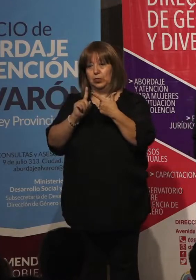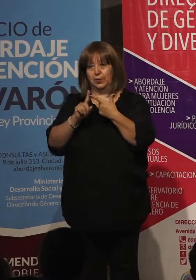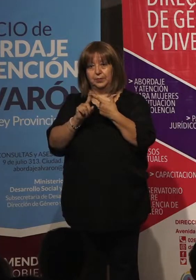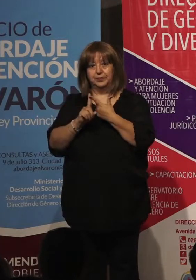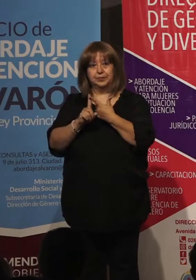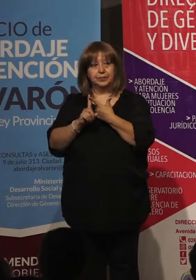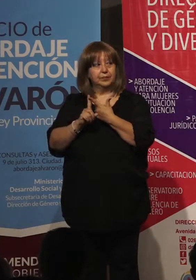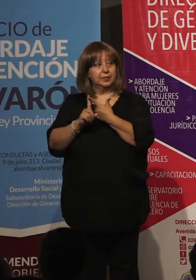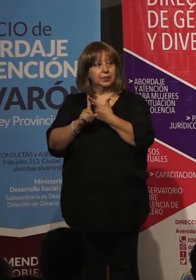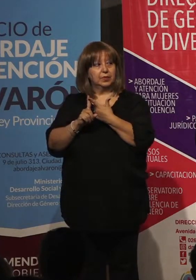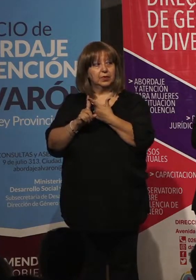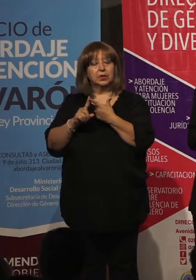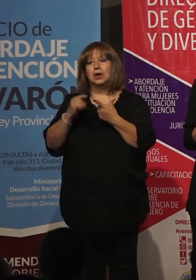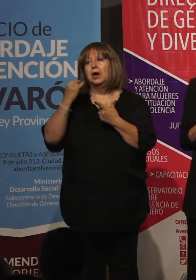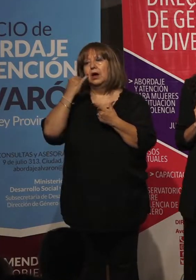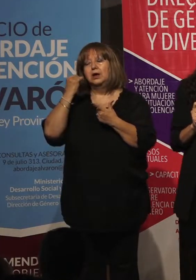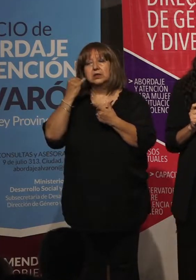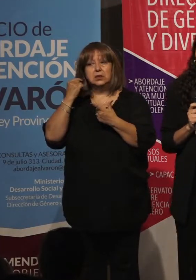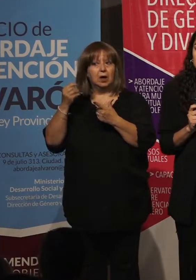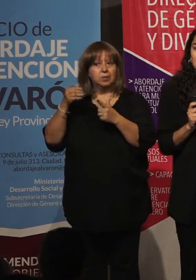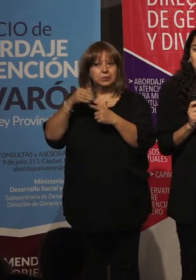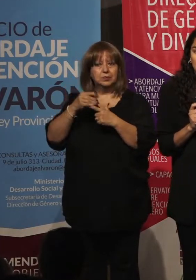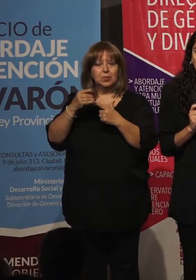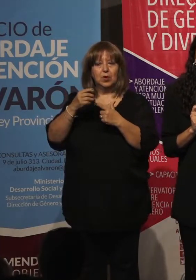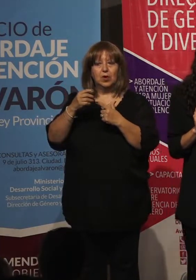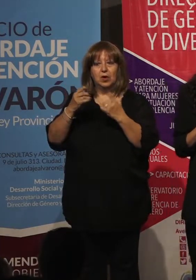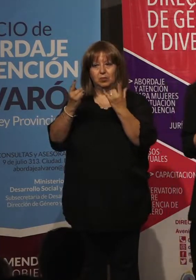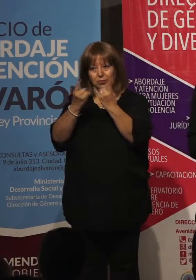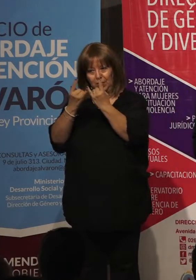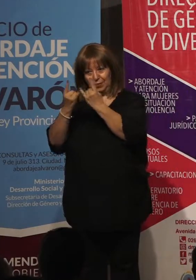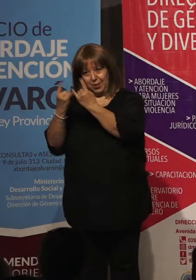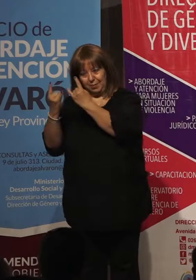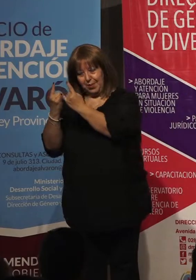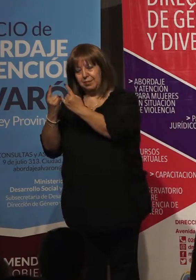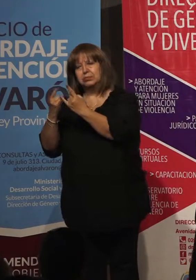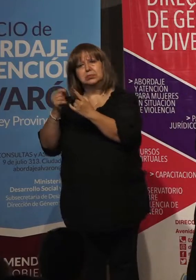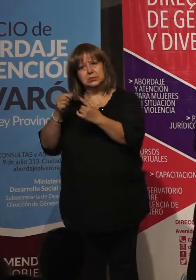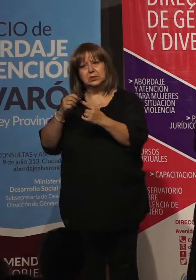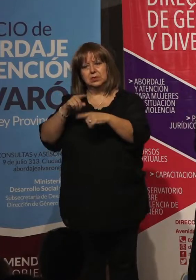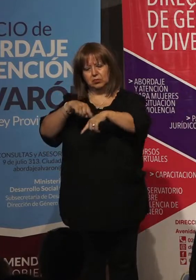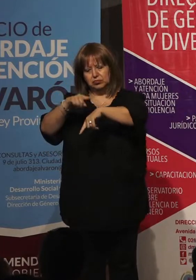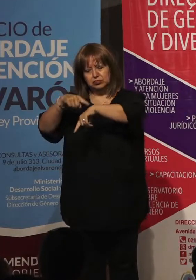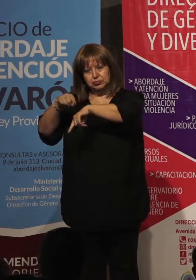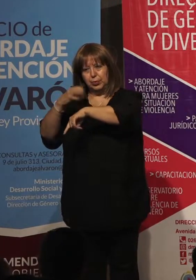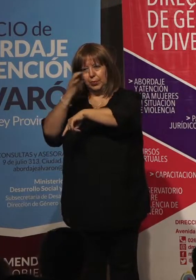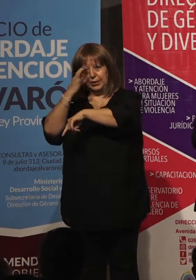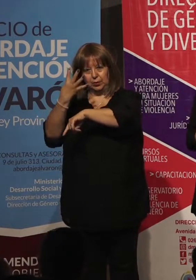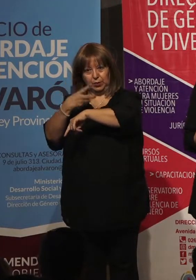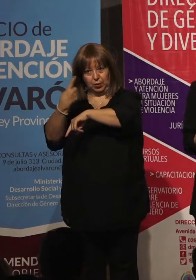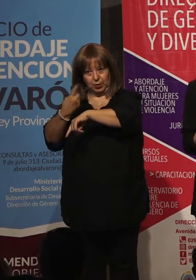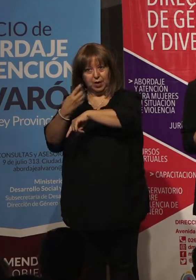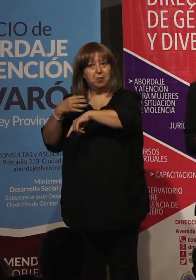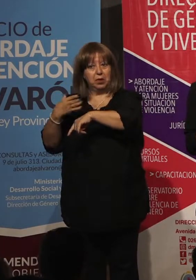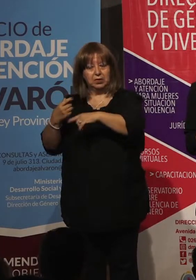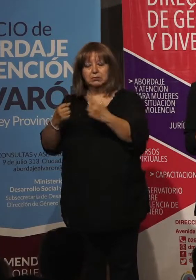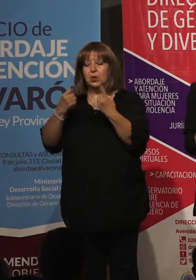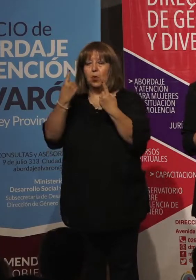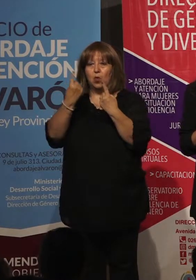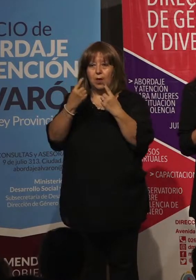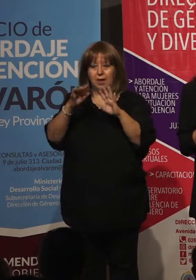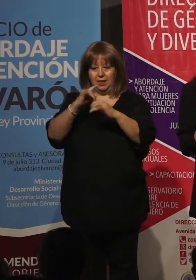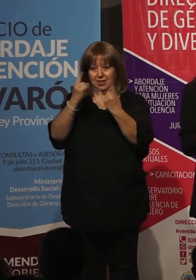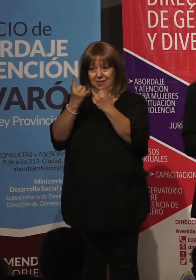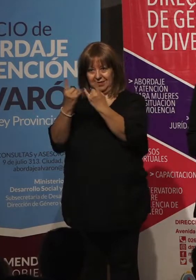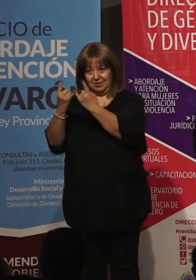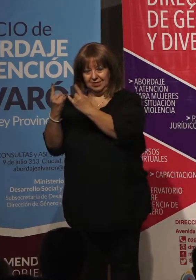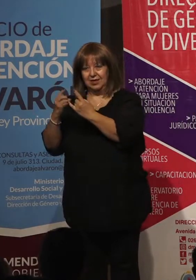opción es ingresar en nuestro sistema de denuncias online, que también está funcionando las 24 horas. Es una sola página,